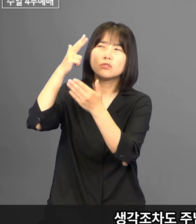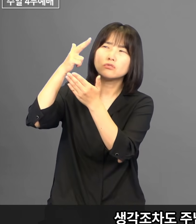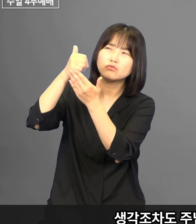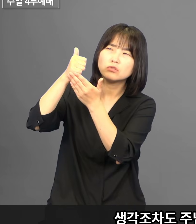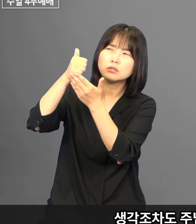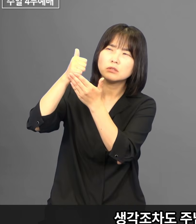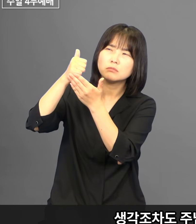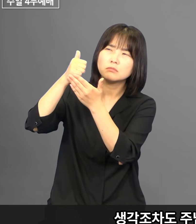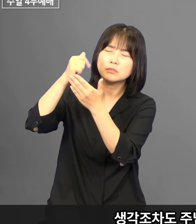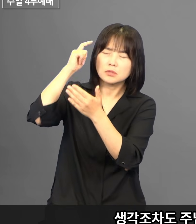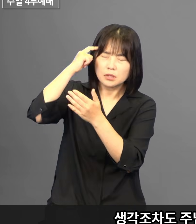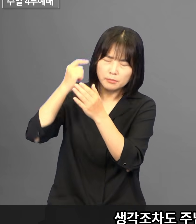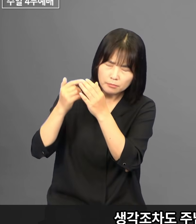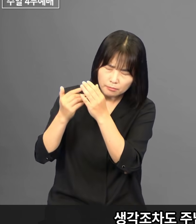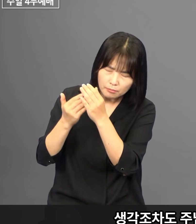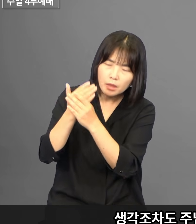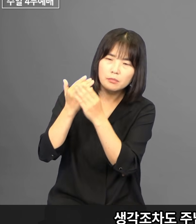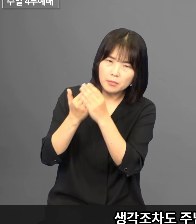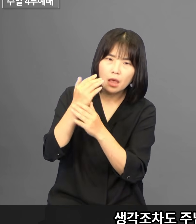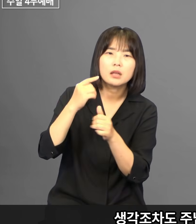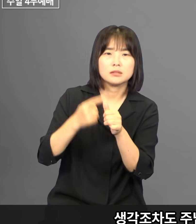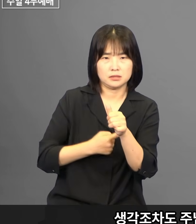거예요.